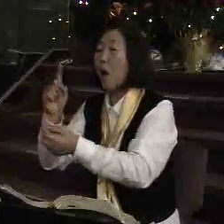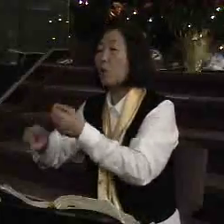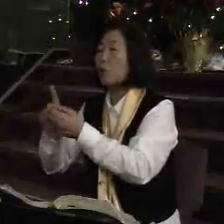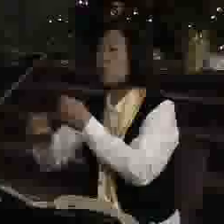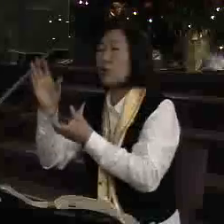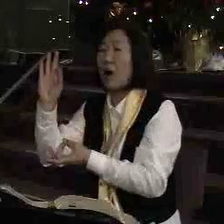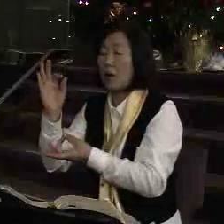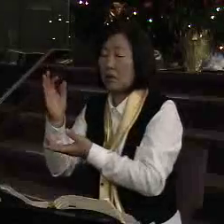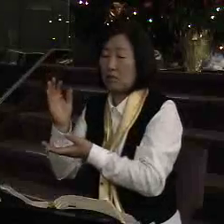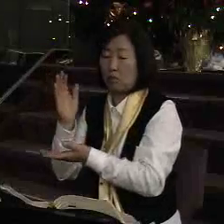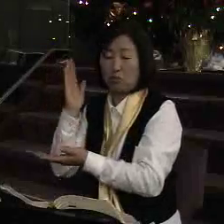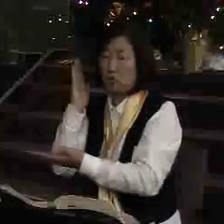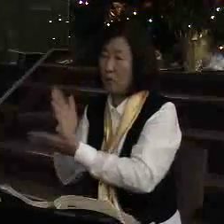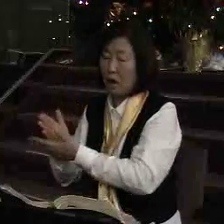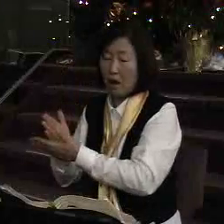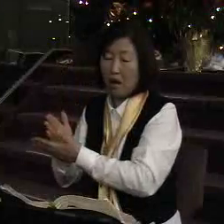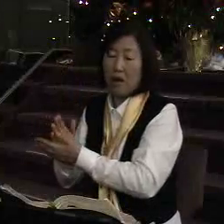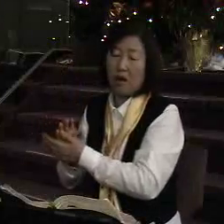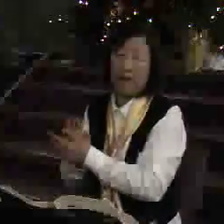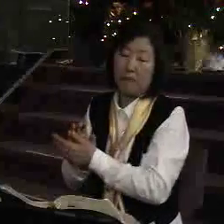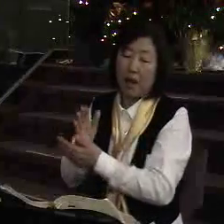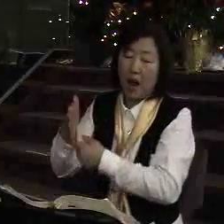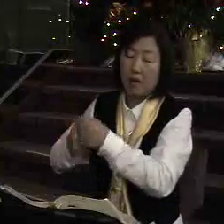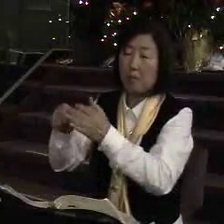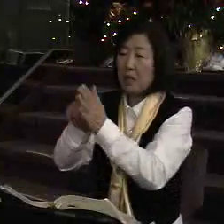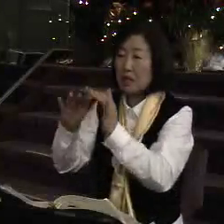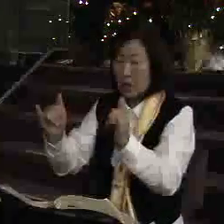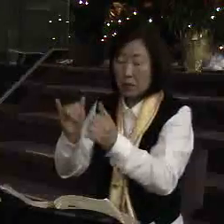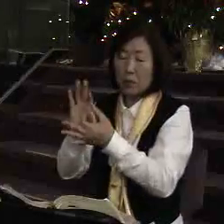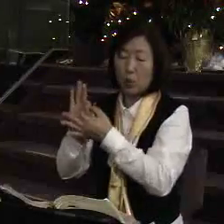말은 뭐냐 하면은 1계명을 통해 하나님을 믿는